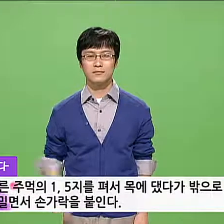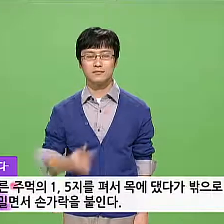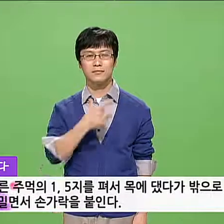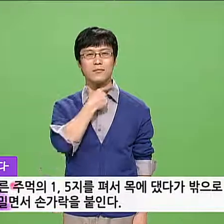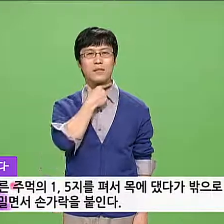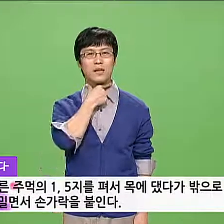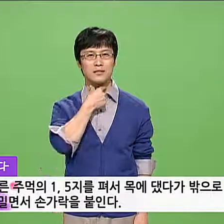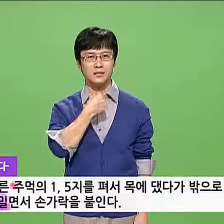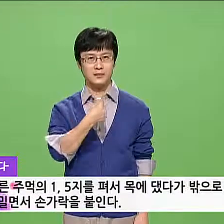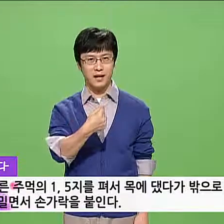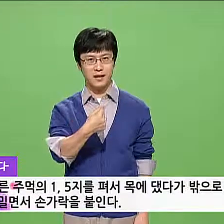쉽다